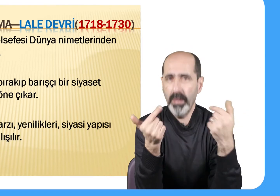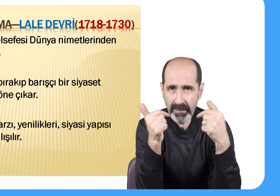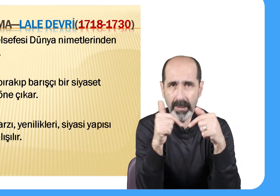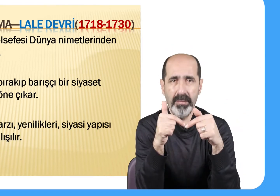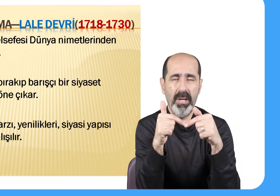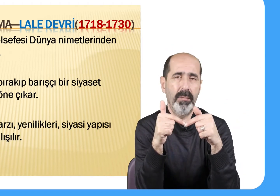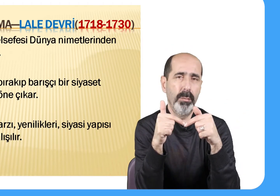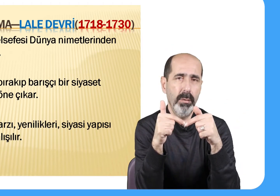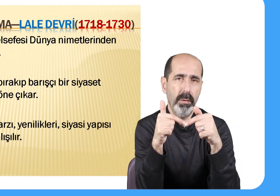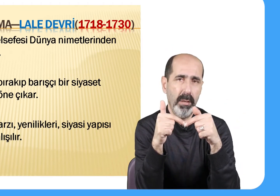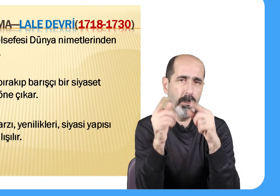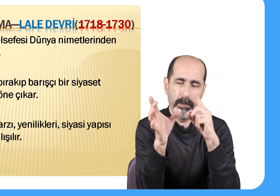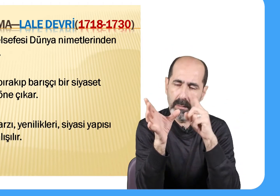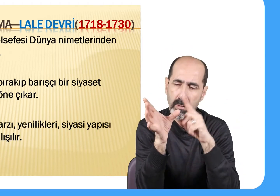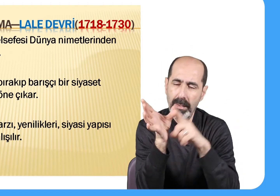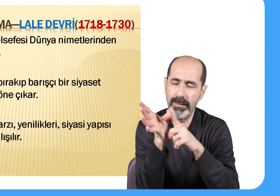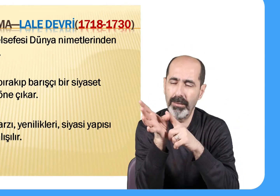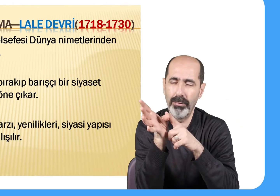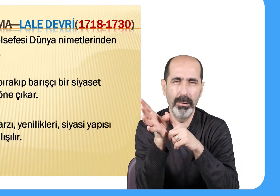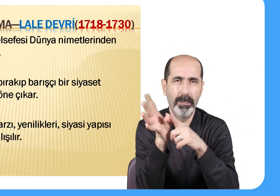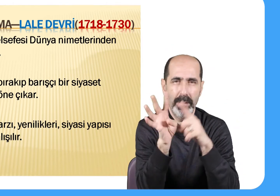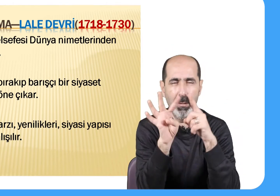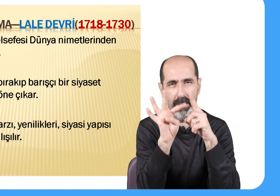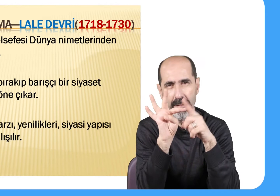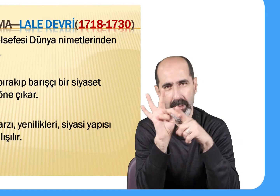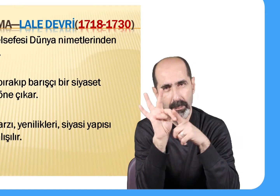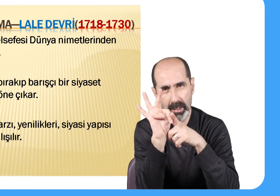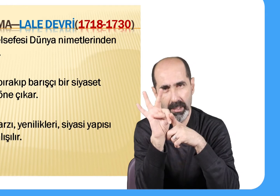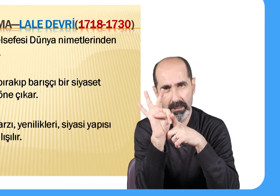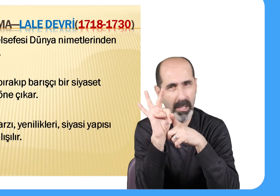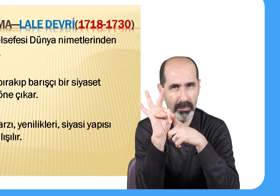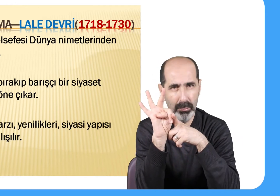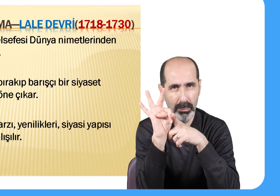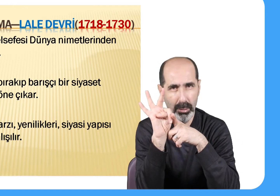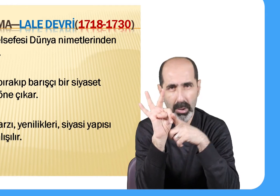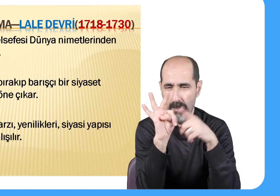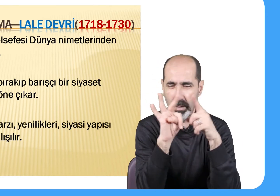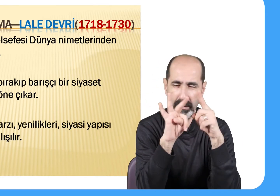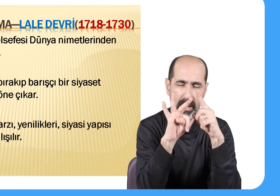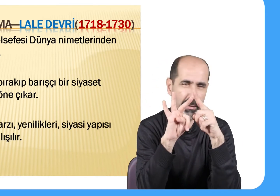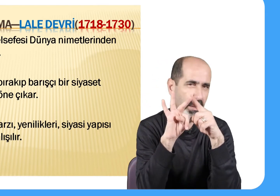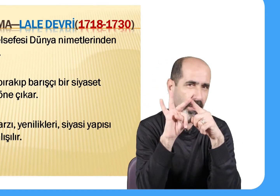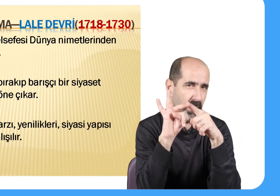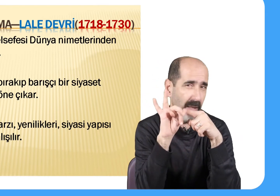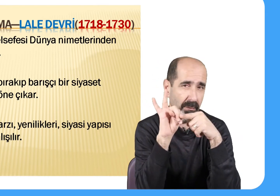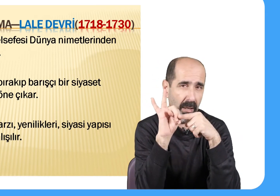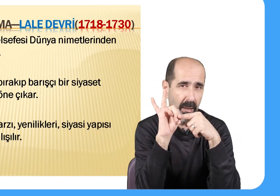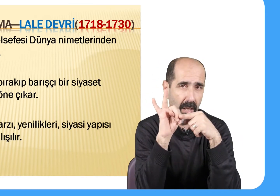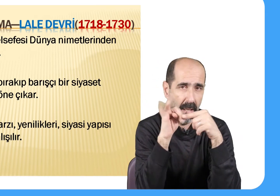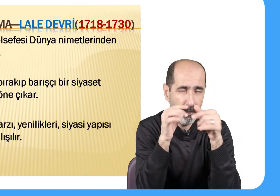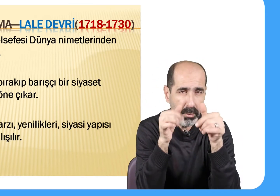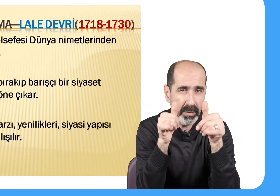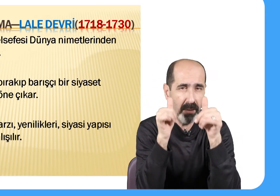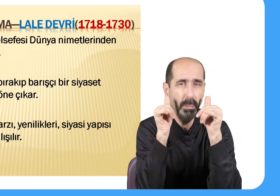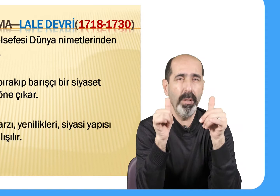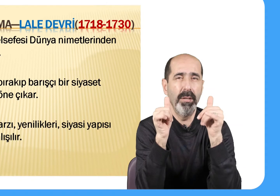ve Nasıl yapacağız bunu yani batılı nasıl yaşıyor batılı nasıl bir hayat tarzı sürüyor batıda hangi yenilikler var